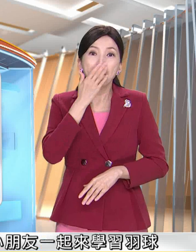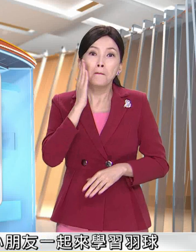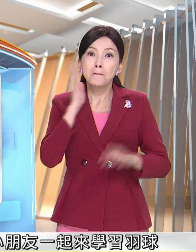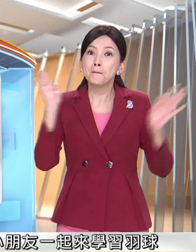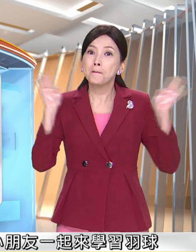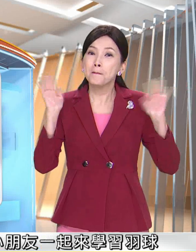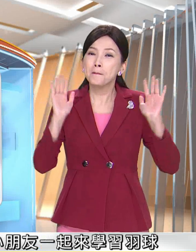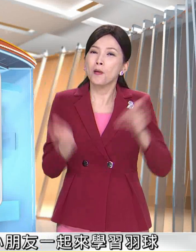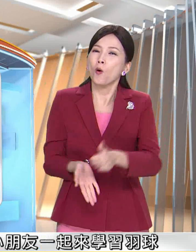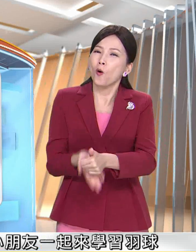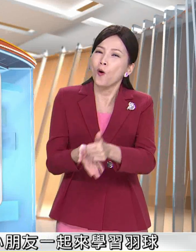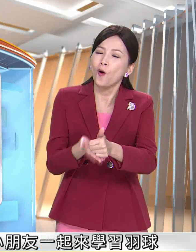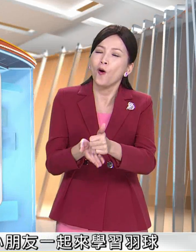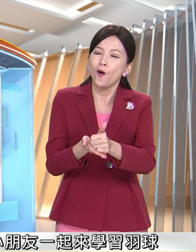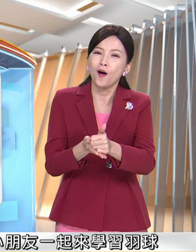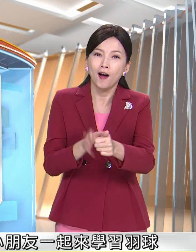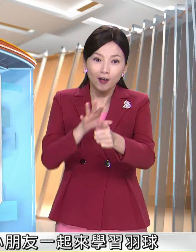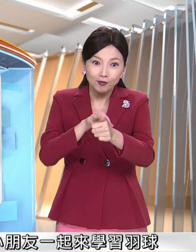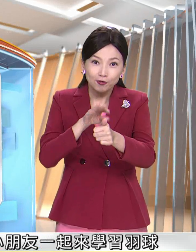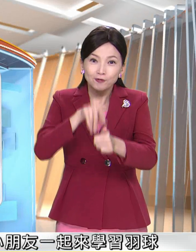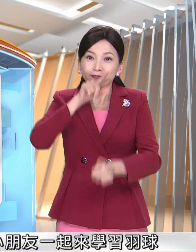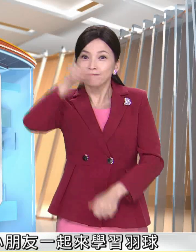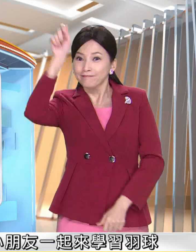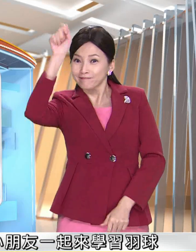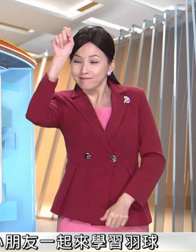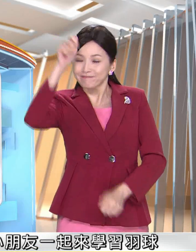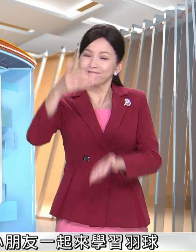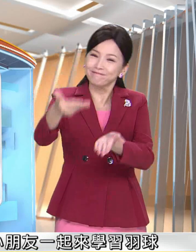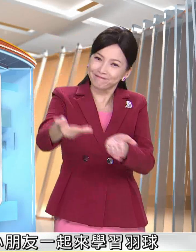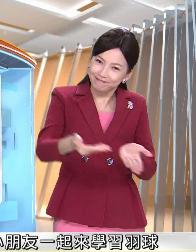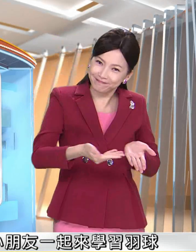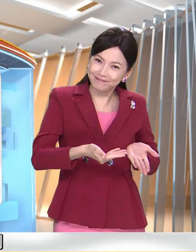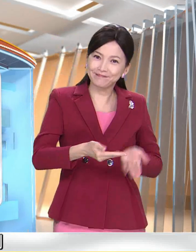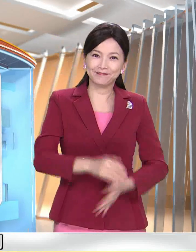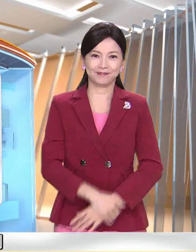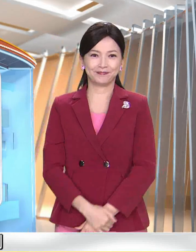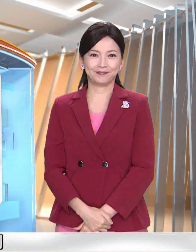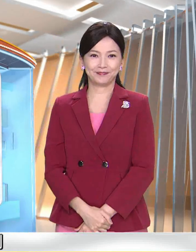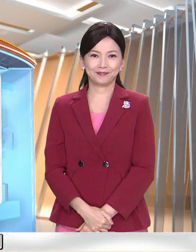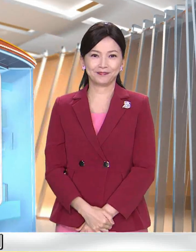听障小朋友一起来学习羽球，加入羽球运动的行列。